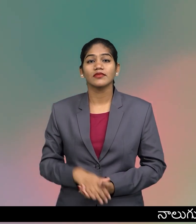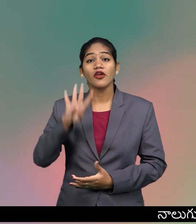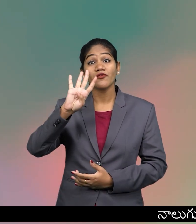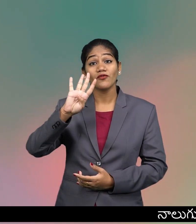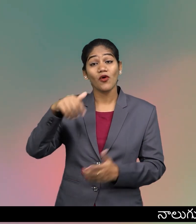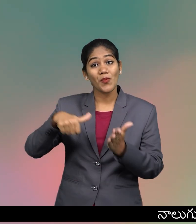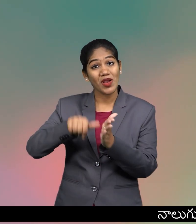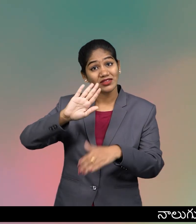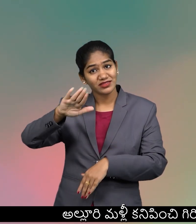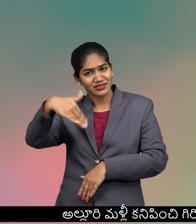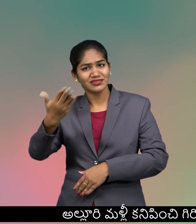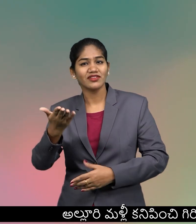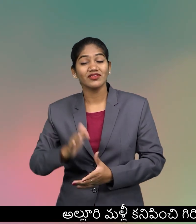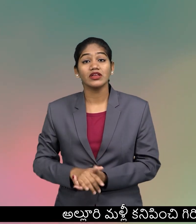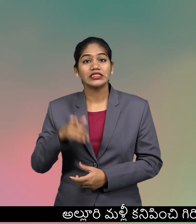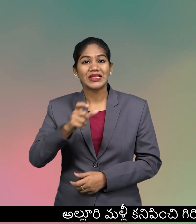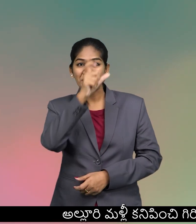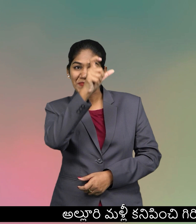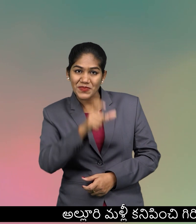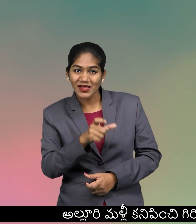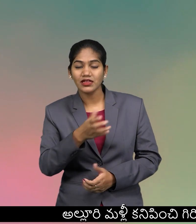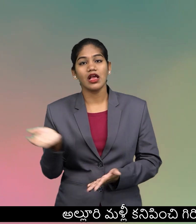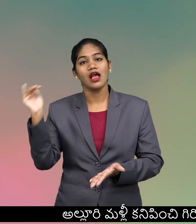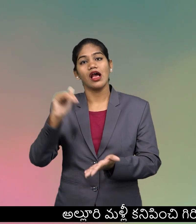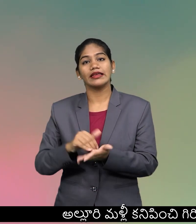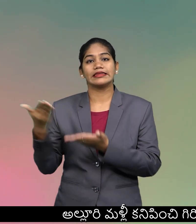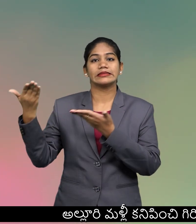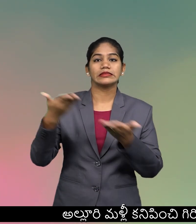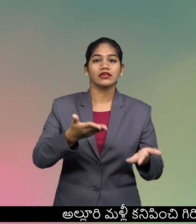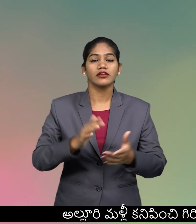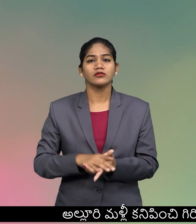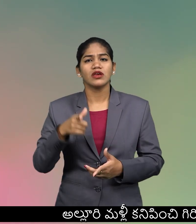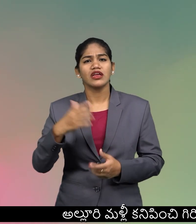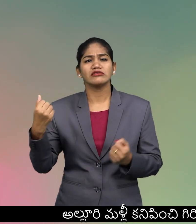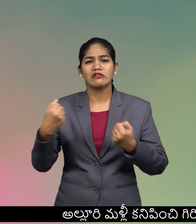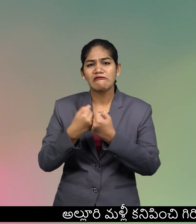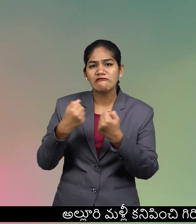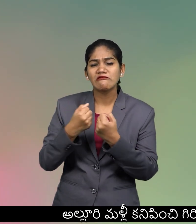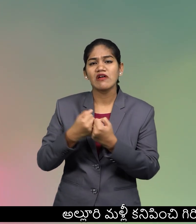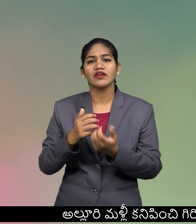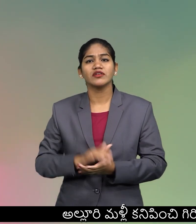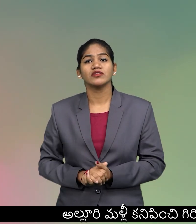నాలుగు నెలల తరువాత అల్లూరి మళ్లీ కనిపించి గిరిజన వాలంటీర్లతో కలిసి పోరాడారు.